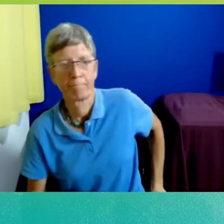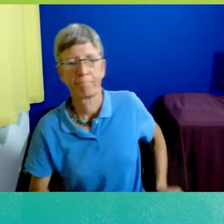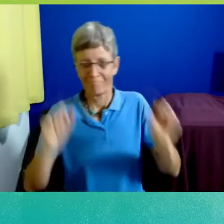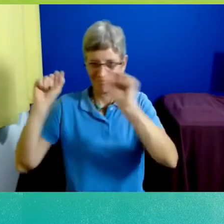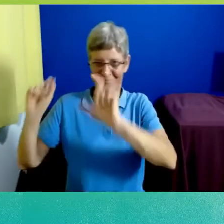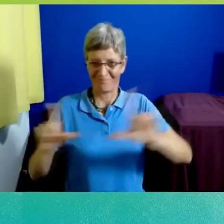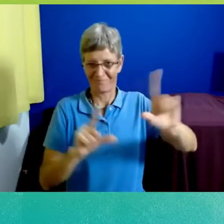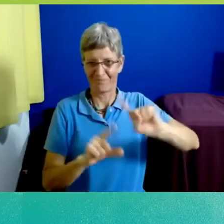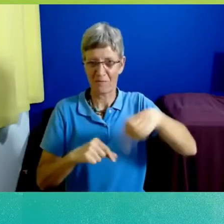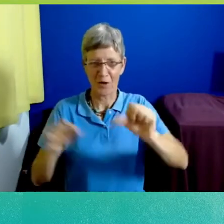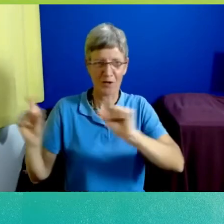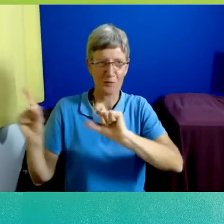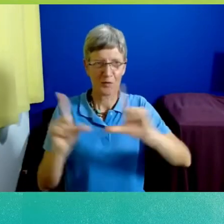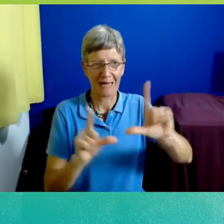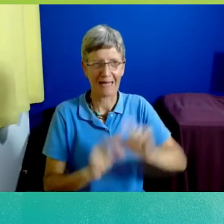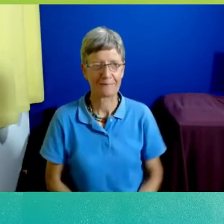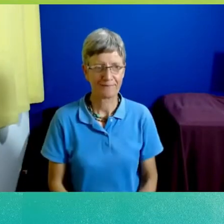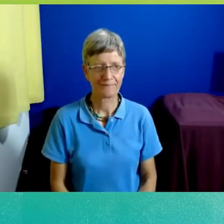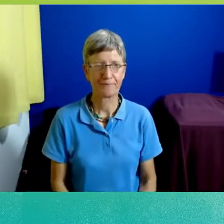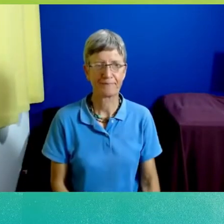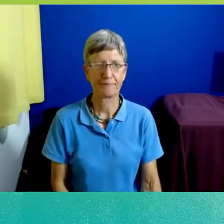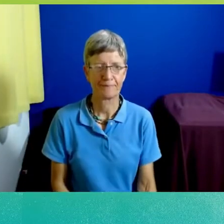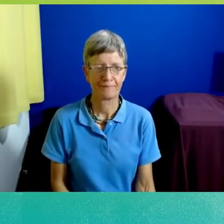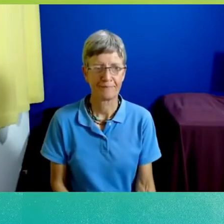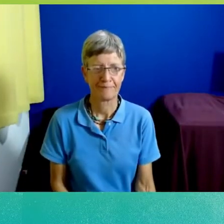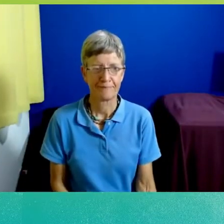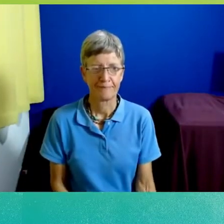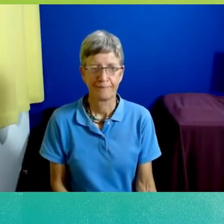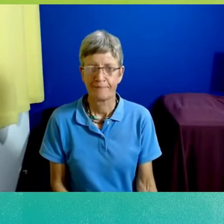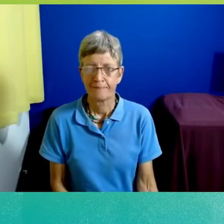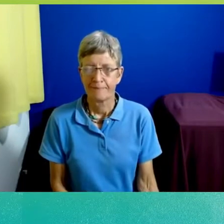Posso continuar? Próximo slide, por favor.